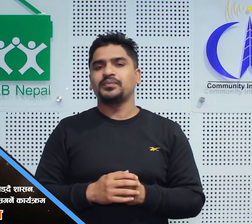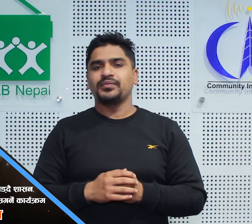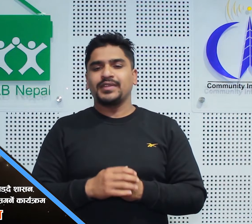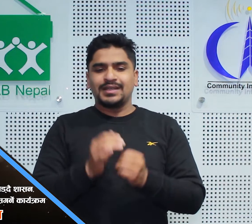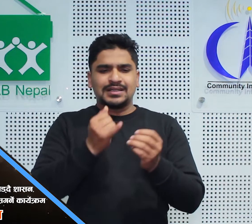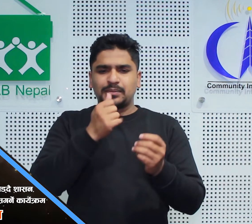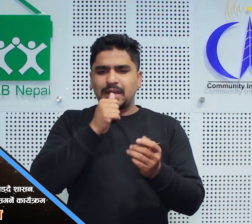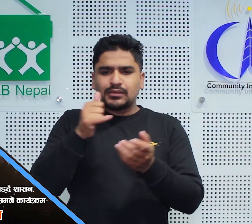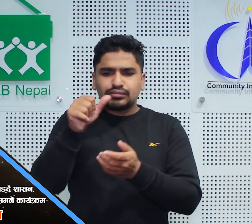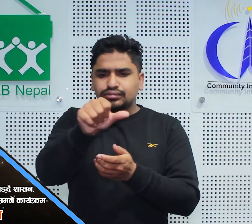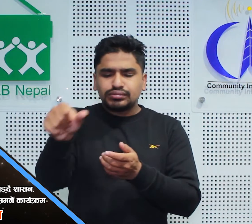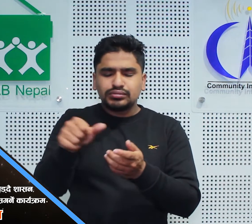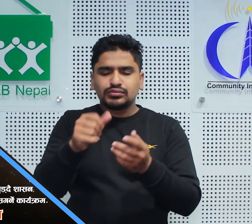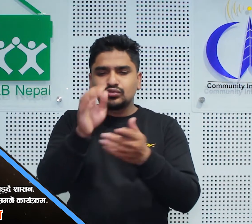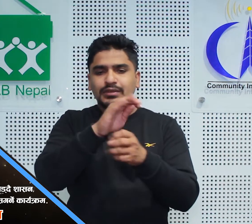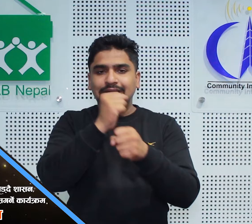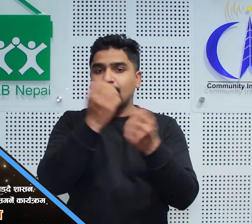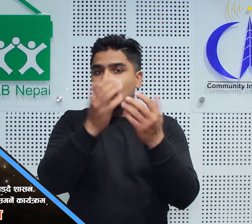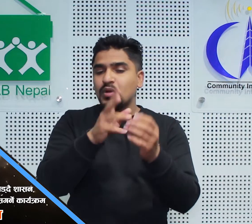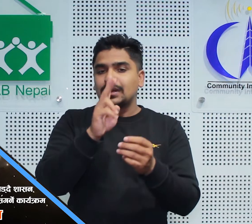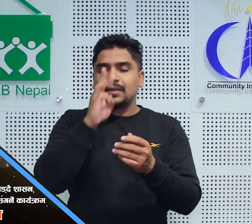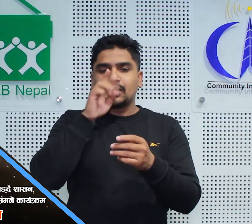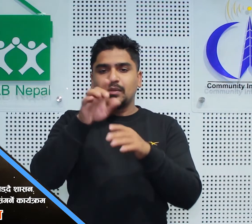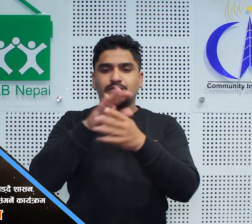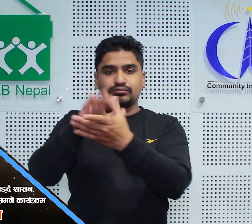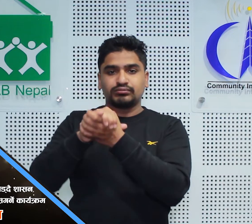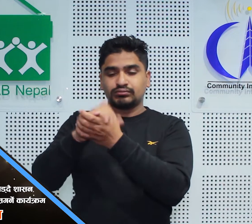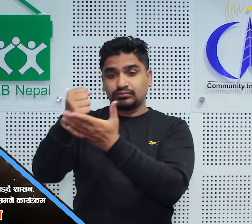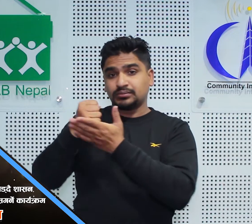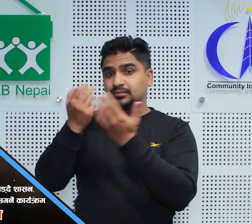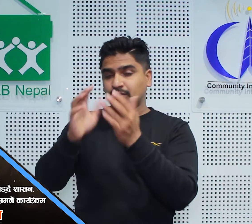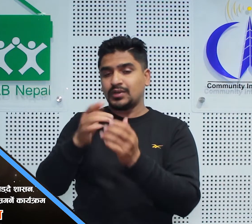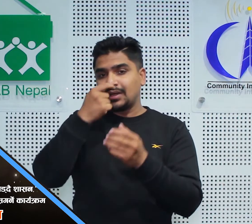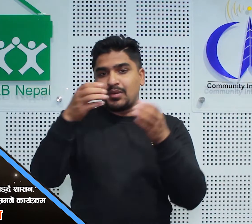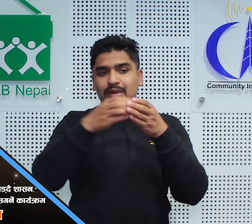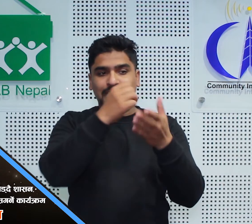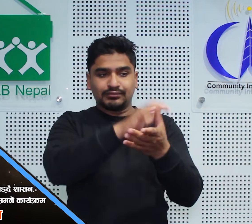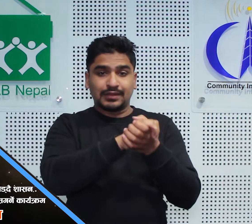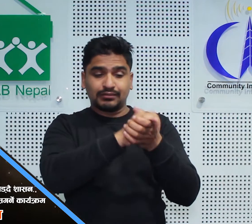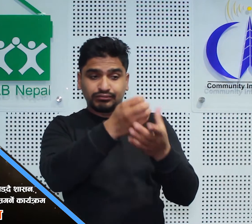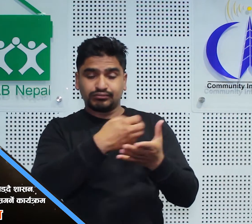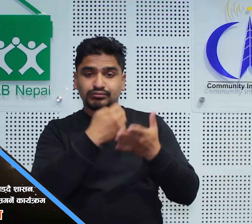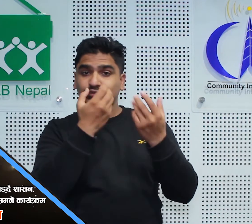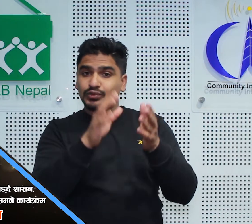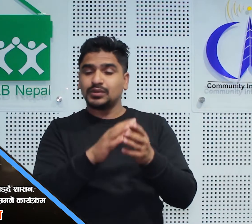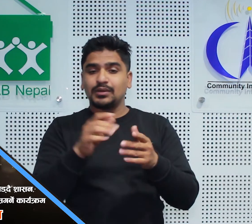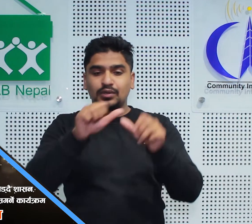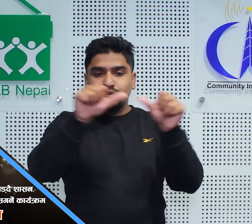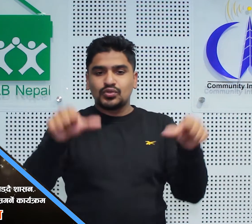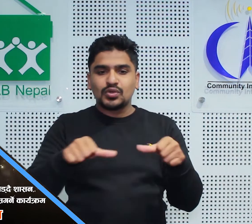सिँचाइको सुविधाको लागि काम गऱ्यौँ, त्यसमा तपाईँहरूले साथ दिनुभयो, गाउँपालिकाले साथ दियो। हामीले जग्गा चक्लाबन्दीको